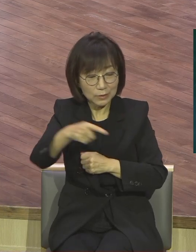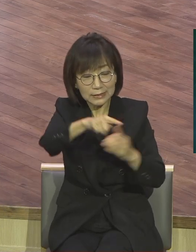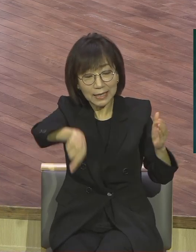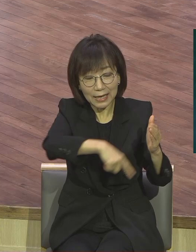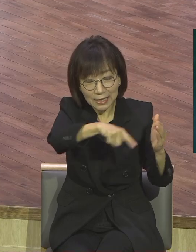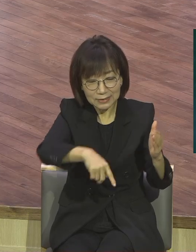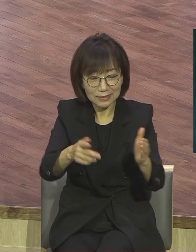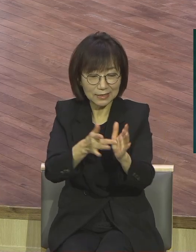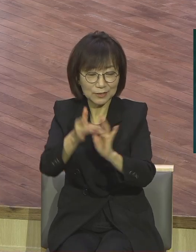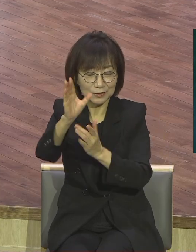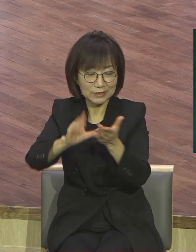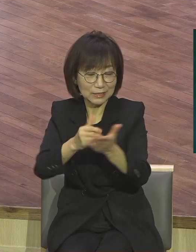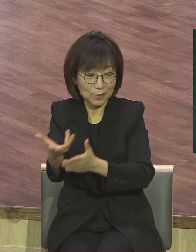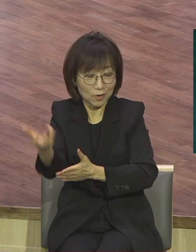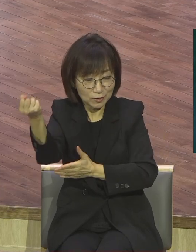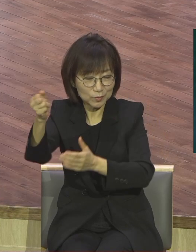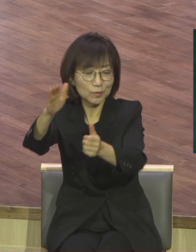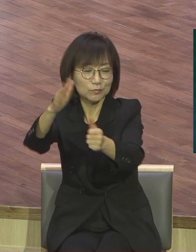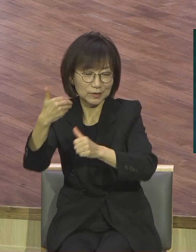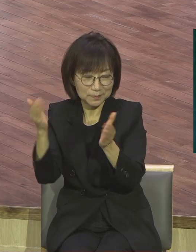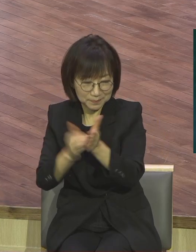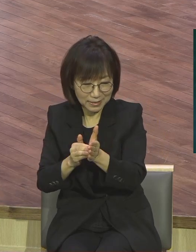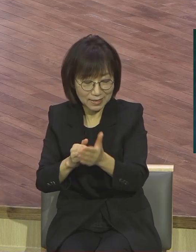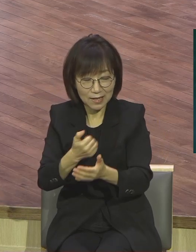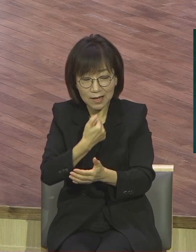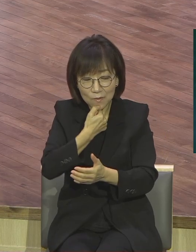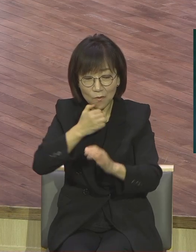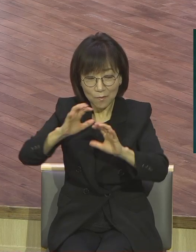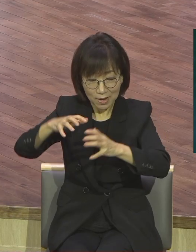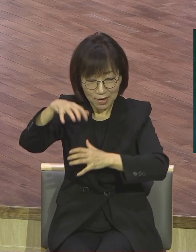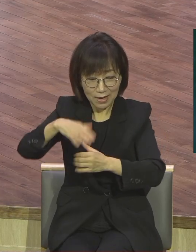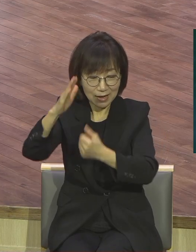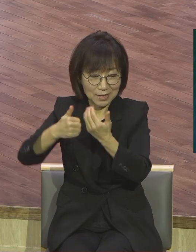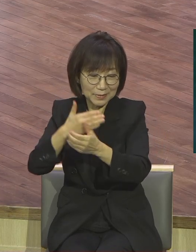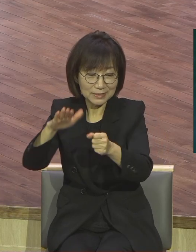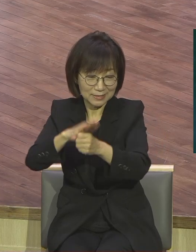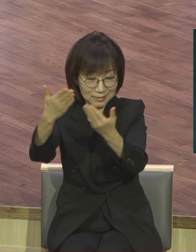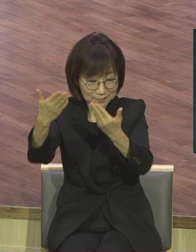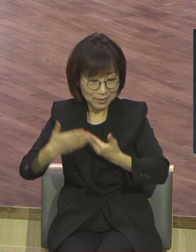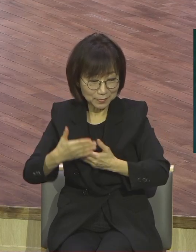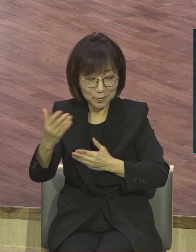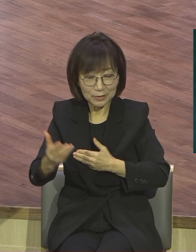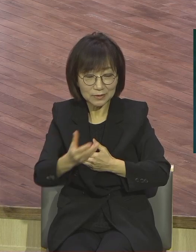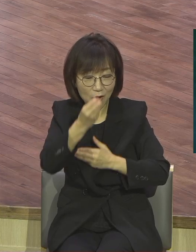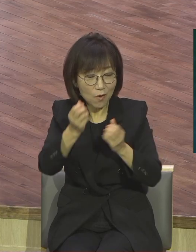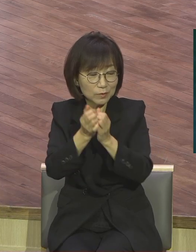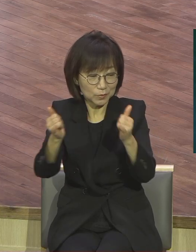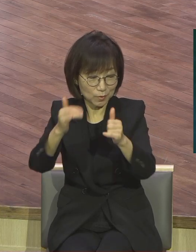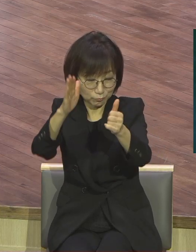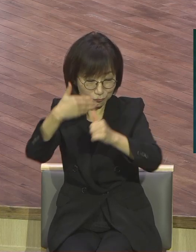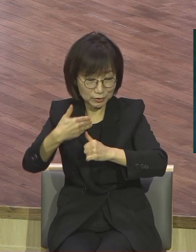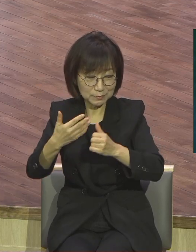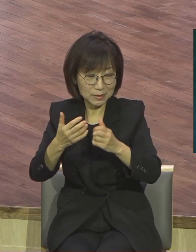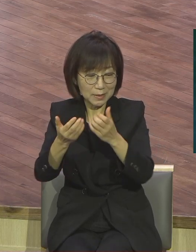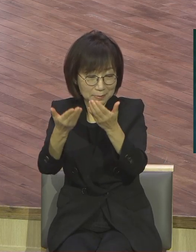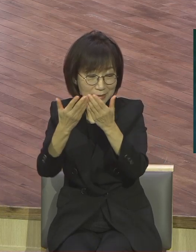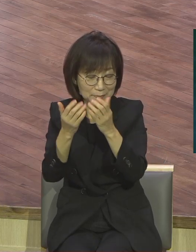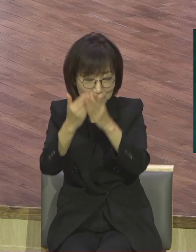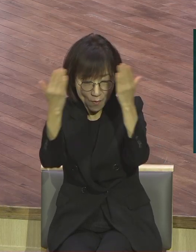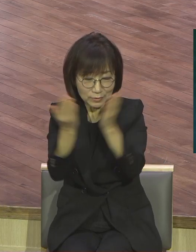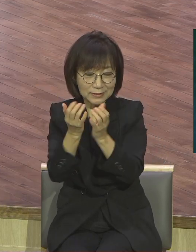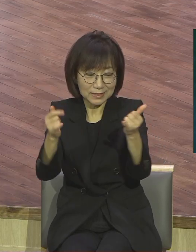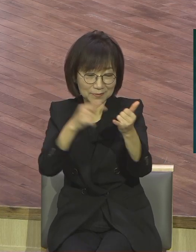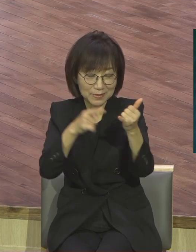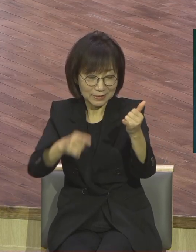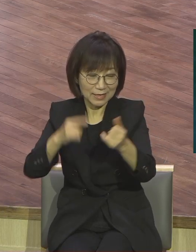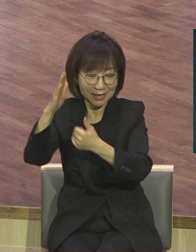예수 그리스도의 것으로 부르심을 받은 자니라. 로마에서 하나님의 사랑하심을 받고 성도로 부르심을 받은 모든 자에게